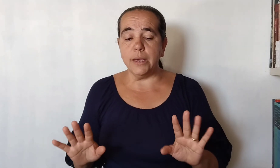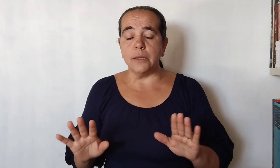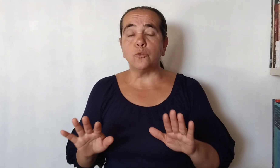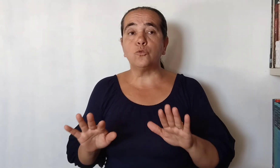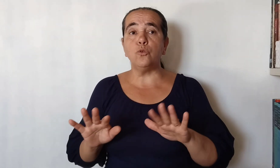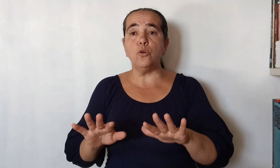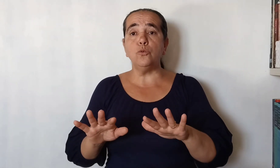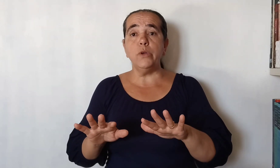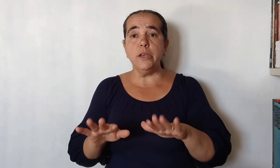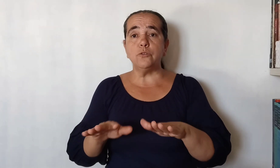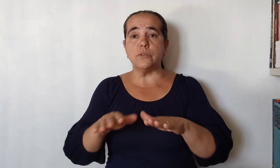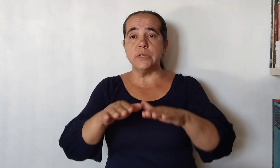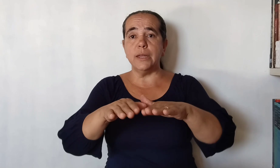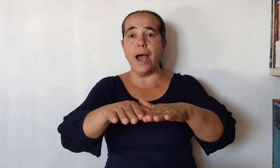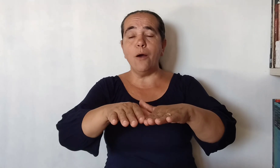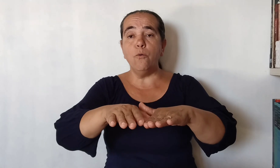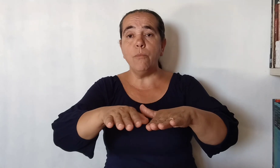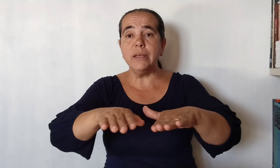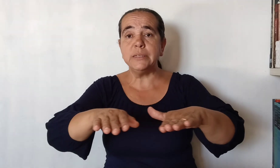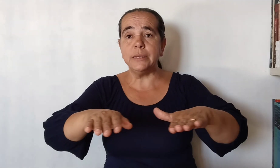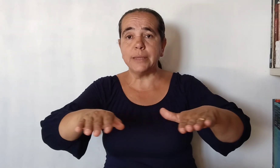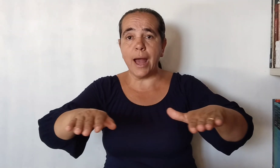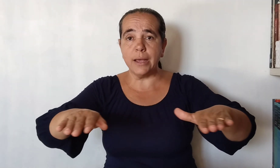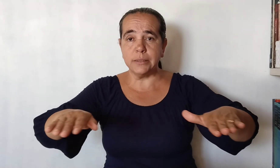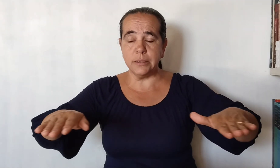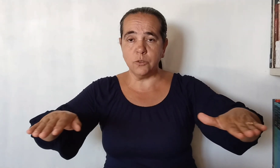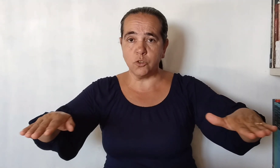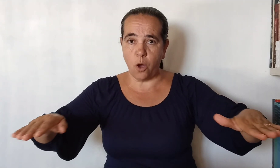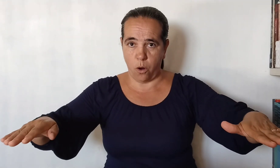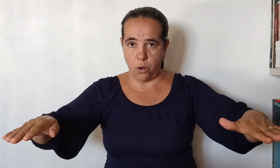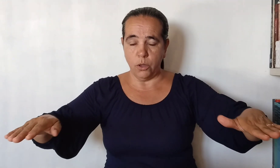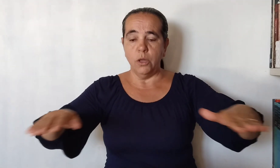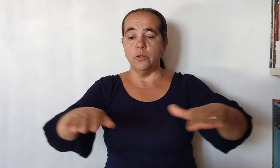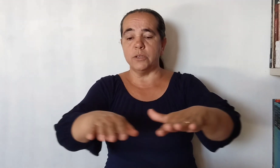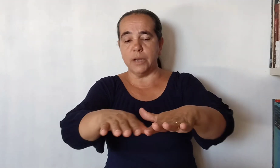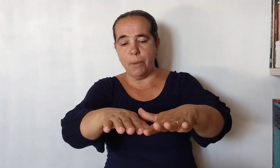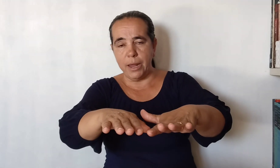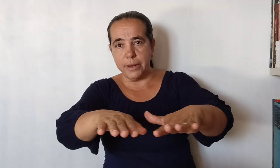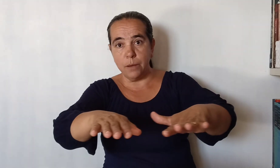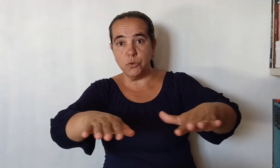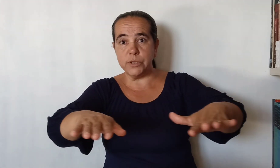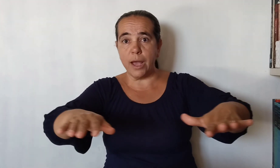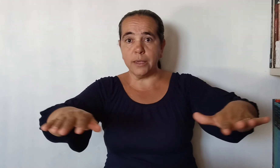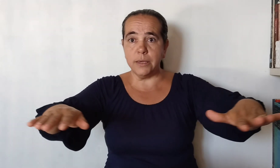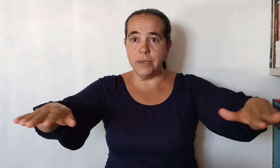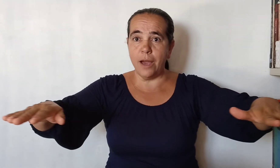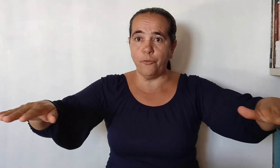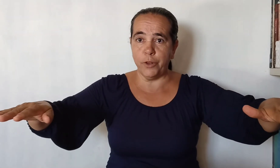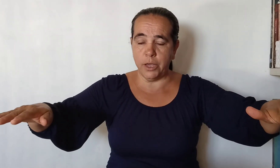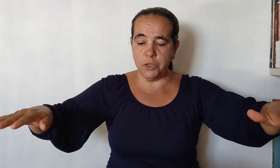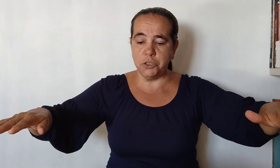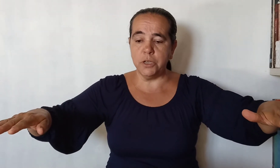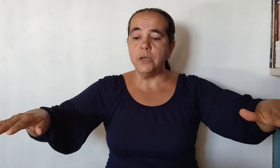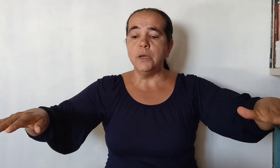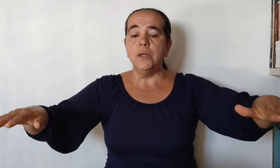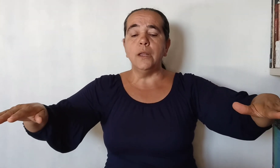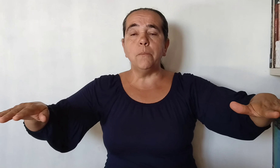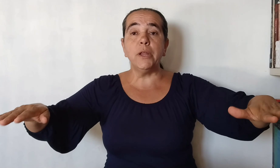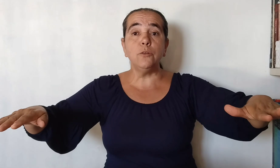Aqui, tudo isso será uma sintaxe só. Nós trabalharemos aqui à frente, lembrando